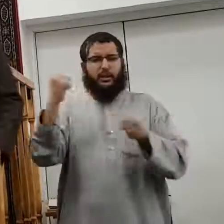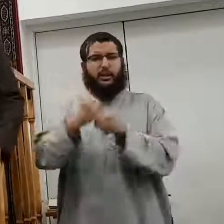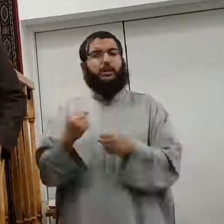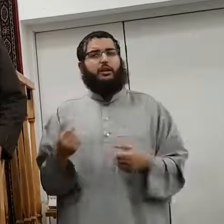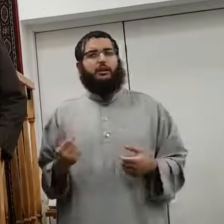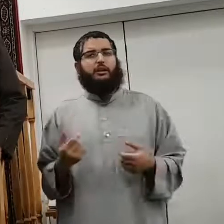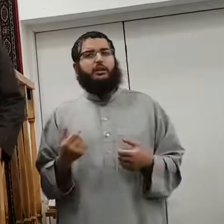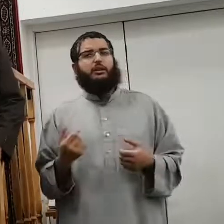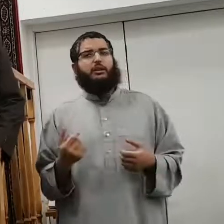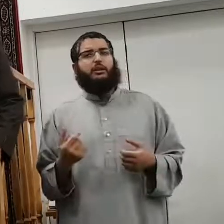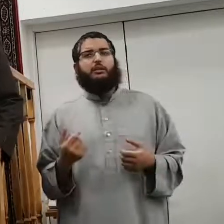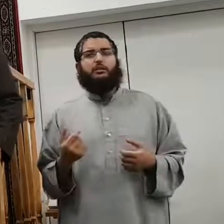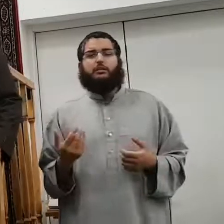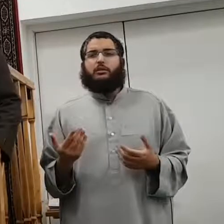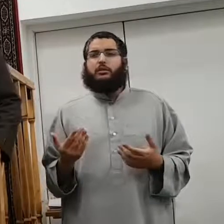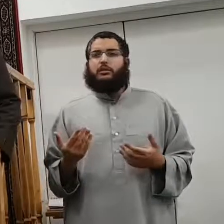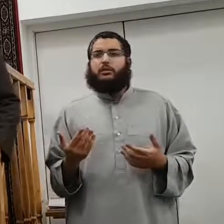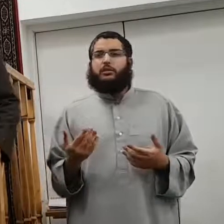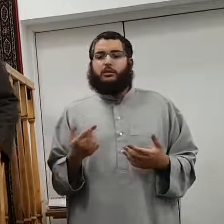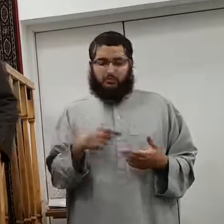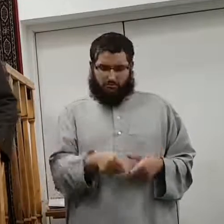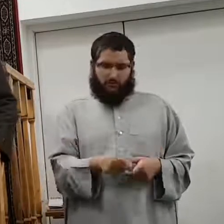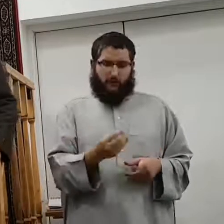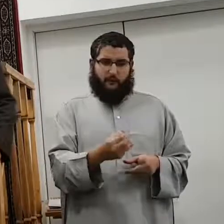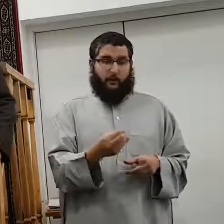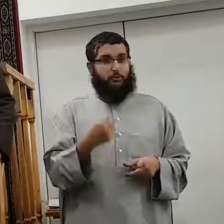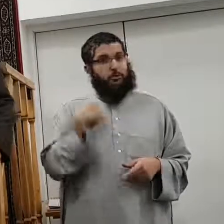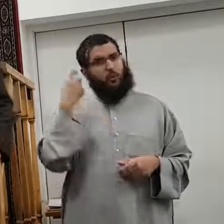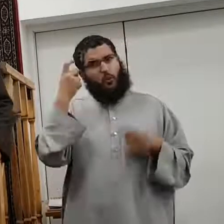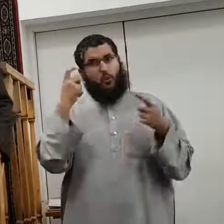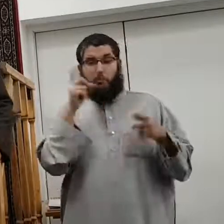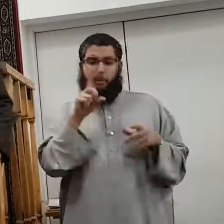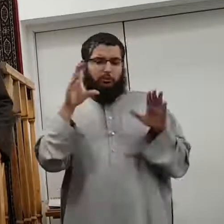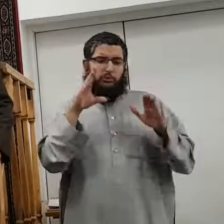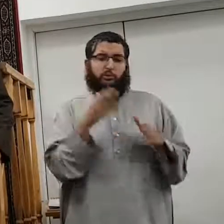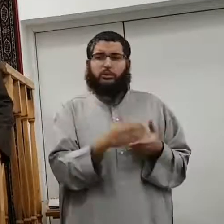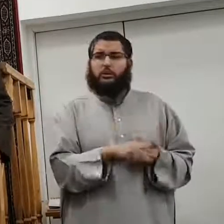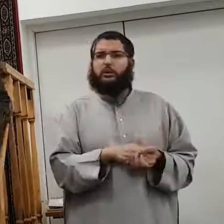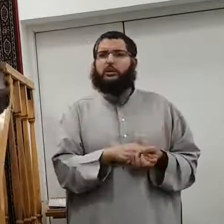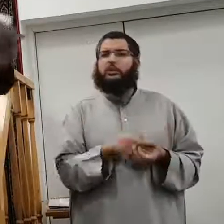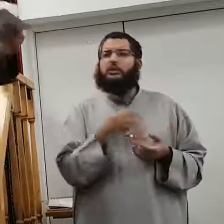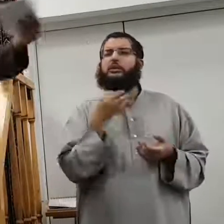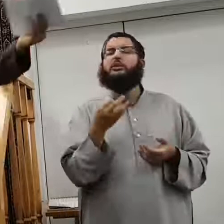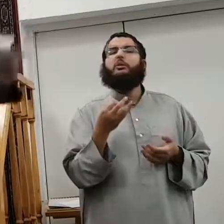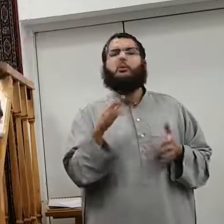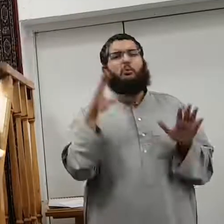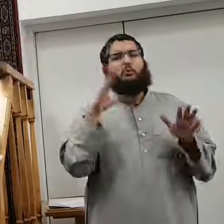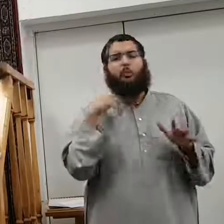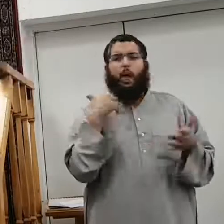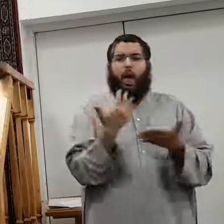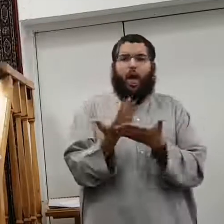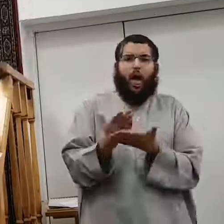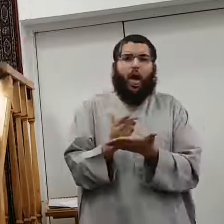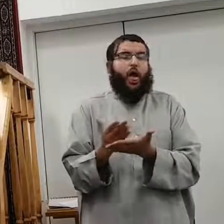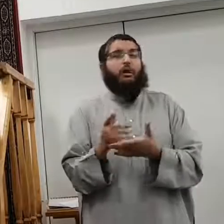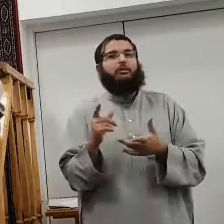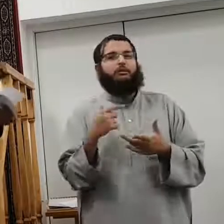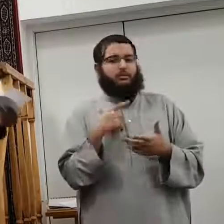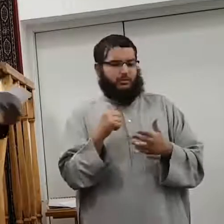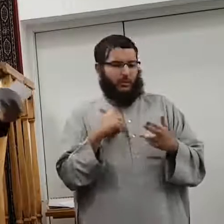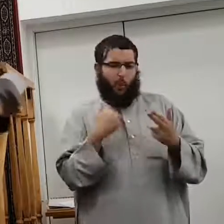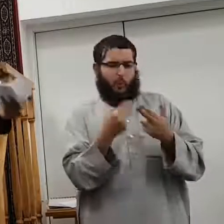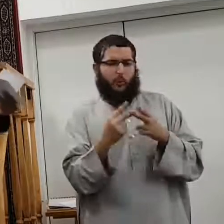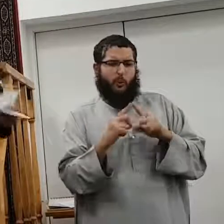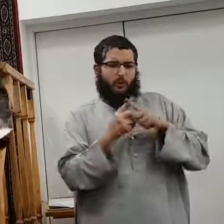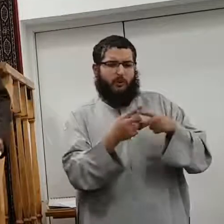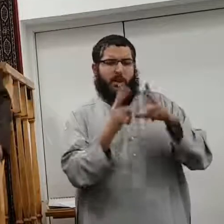bien. Lui, c'est quelqu'un qui fonctionne avec la logique et peut-être qu'il n'est pas musulman. D'accord? Ou c'est un musulman qui a des doutes. Comment